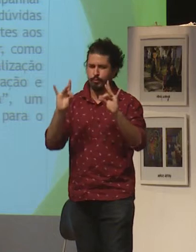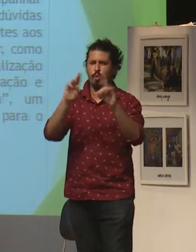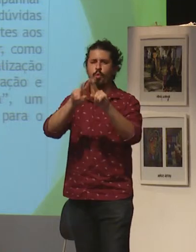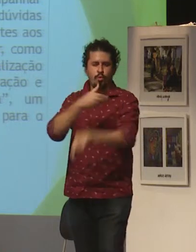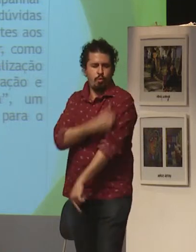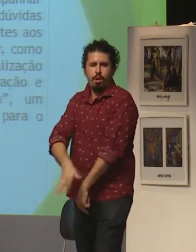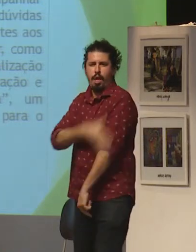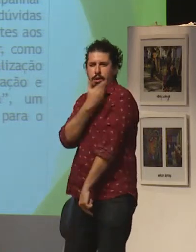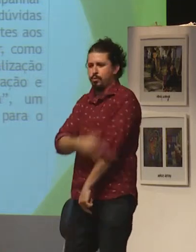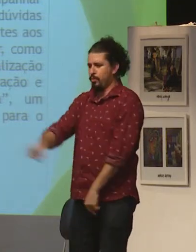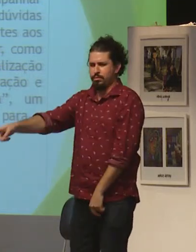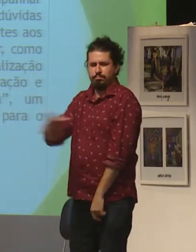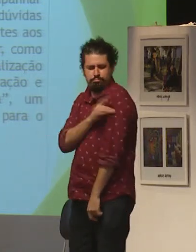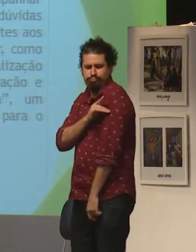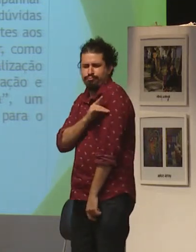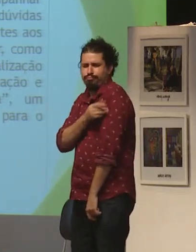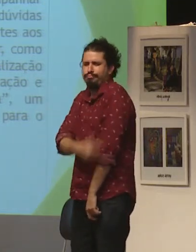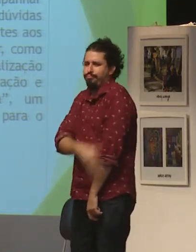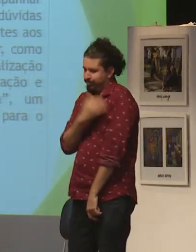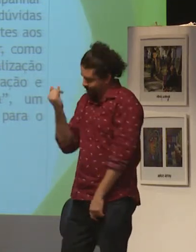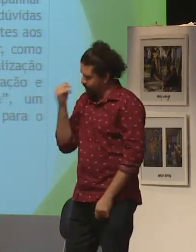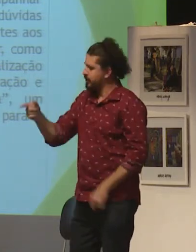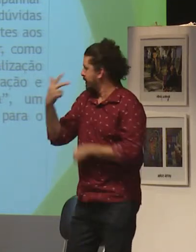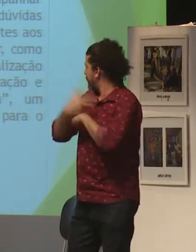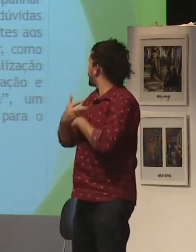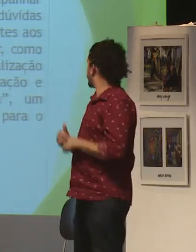um trabalho extremamente ligado. É como se ele estivesse colado comigo, o tripé fosse parte de mim.